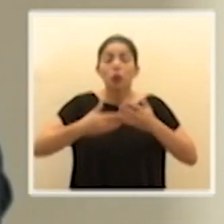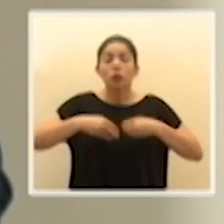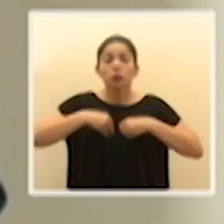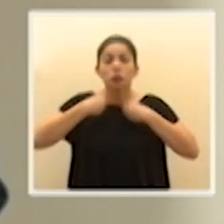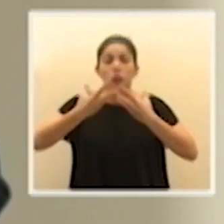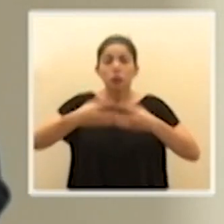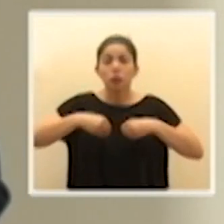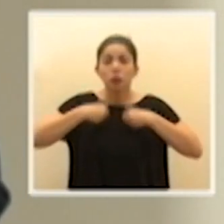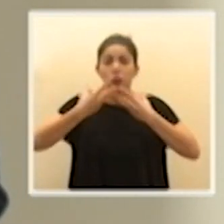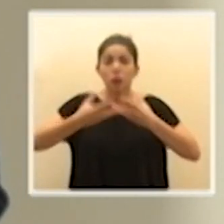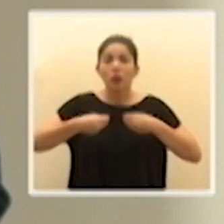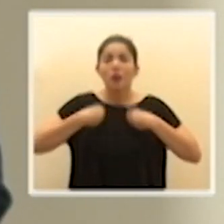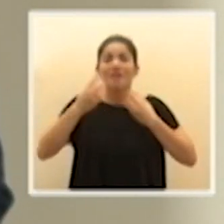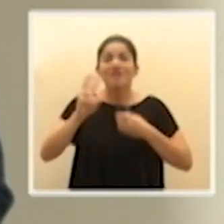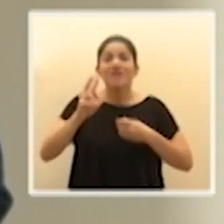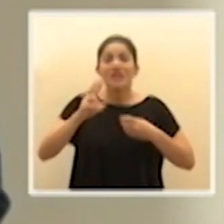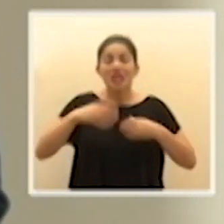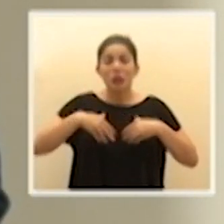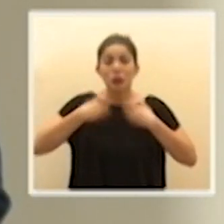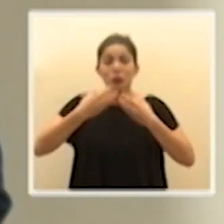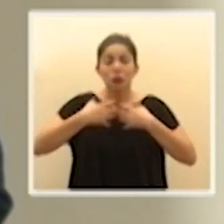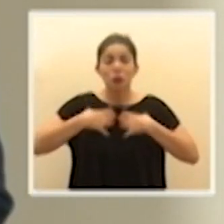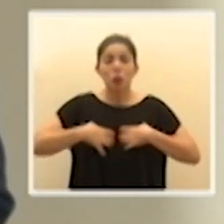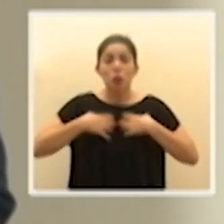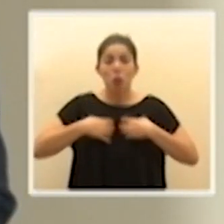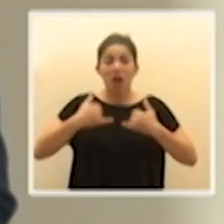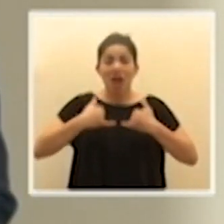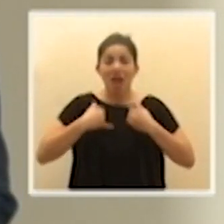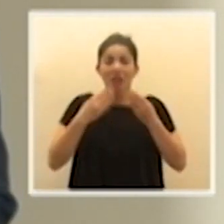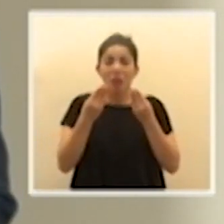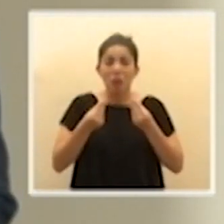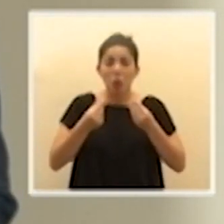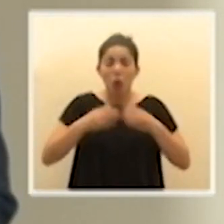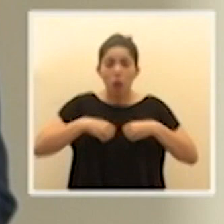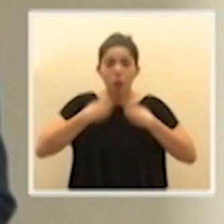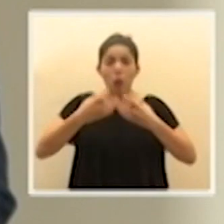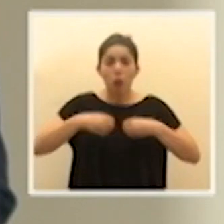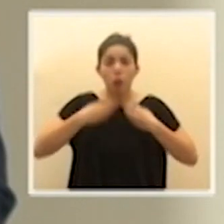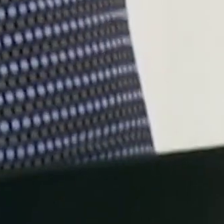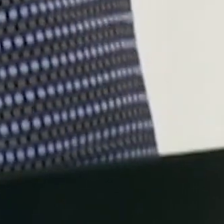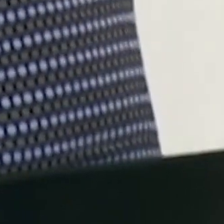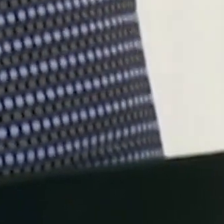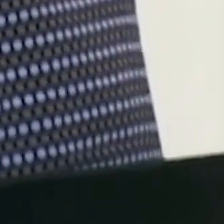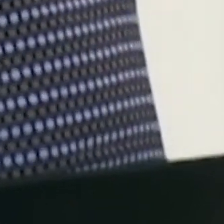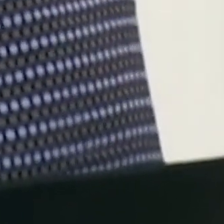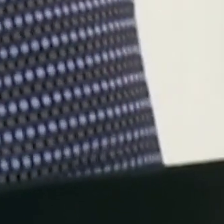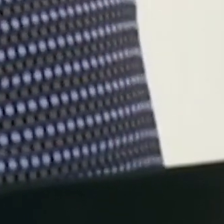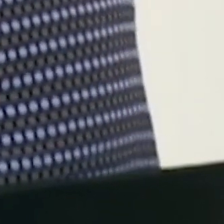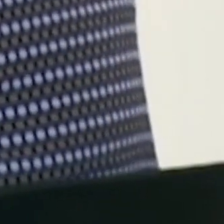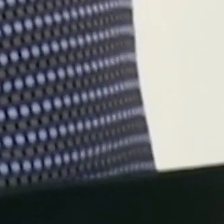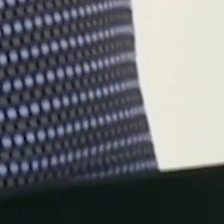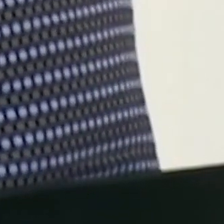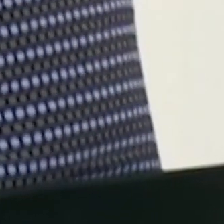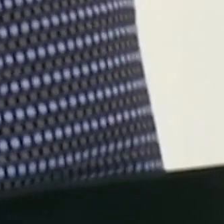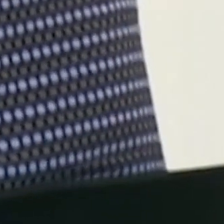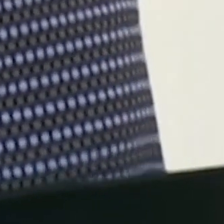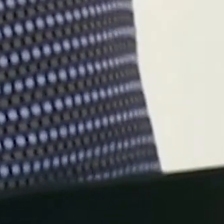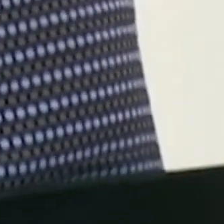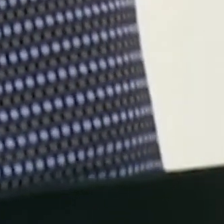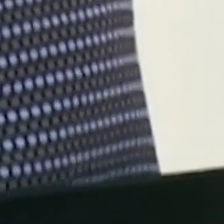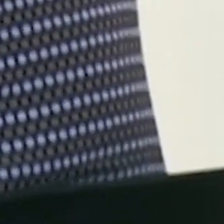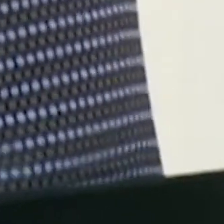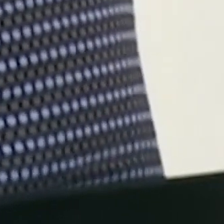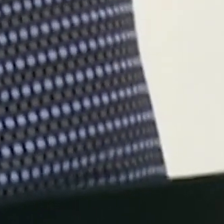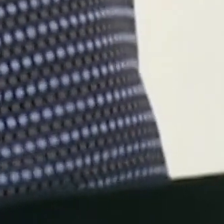todas estas partículas del virus de las vías respiratorias puede durar su tiempo. Según el presidente ejecutivo de la Caja,